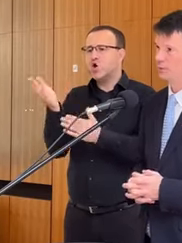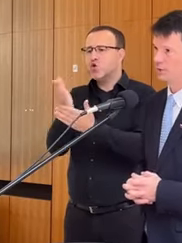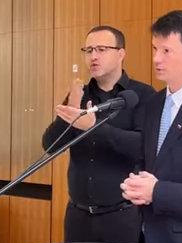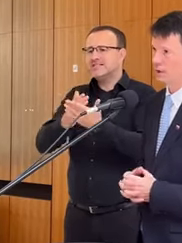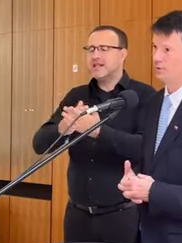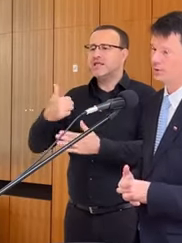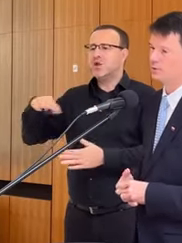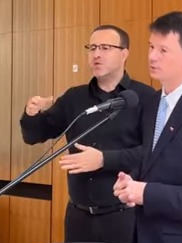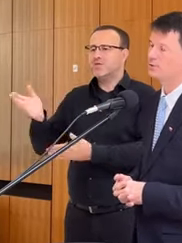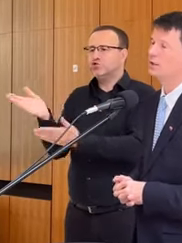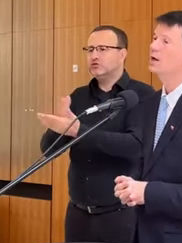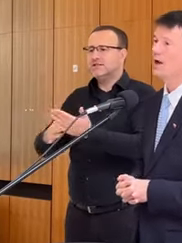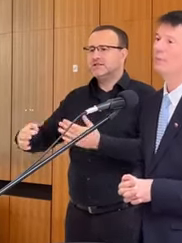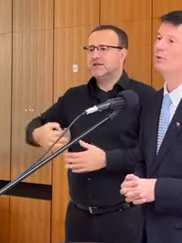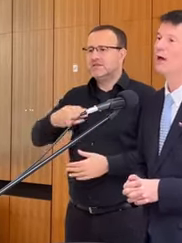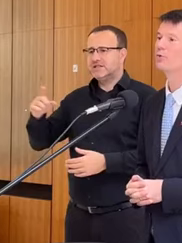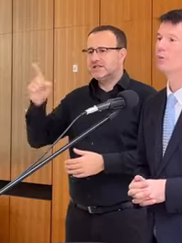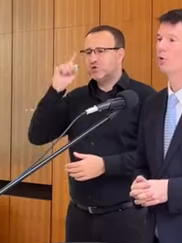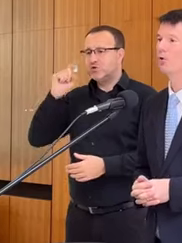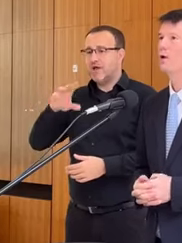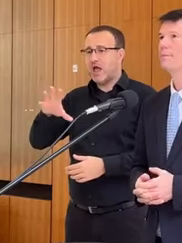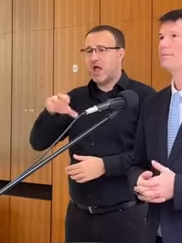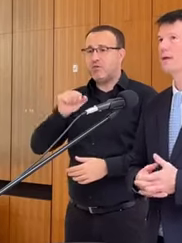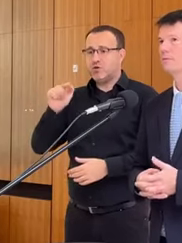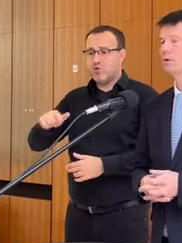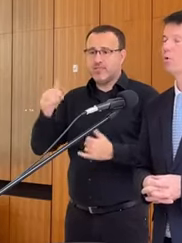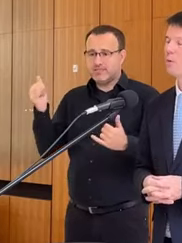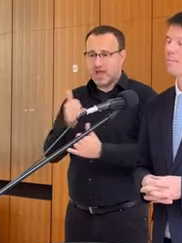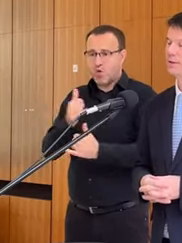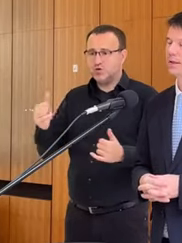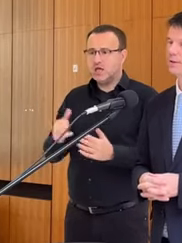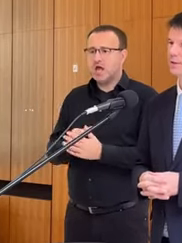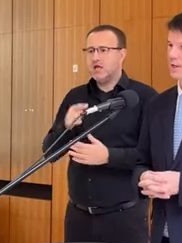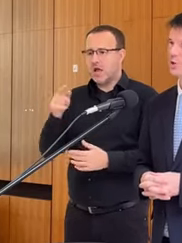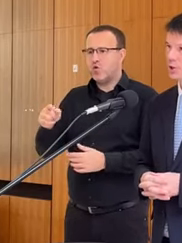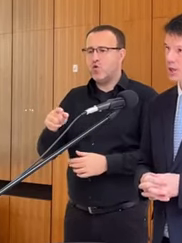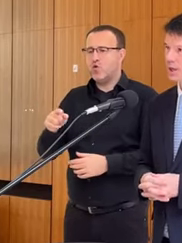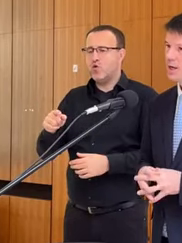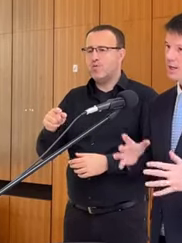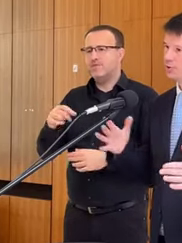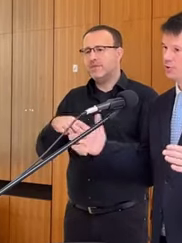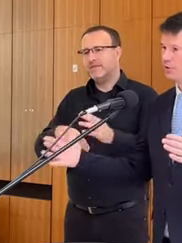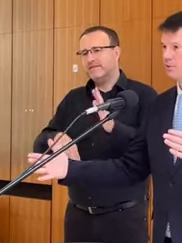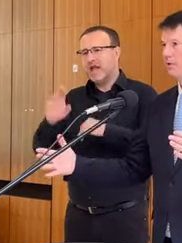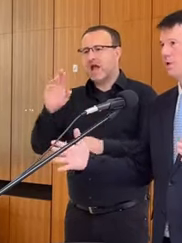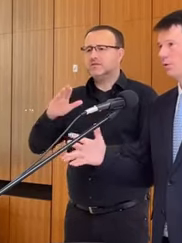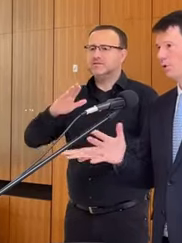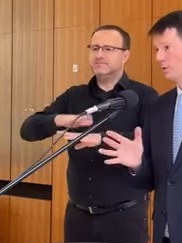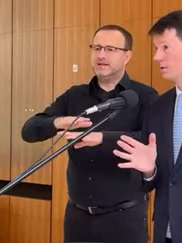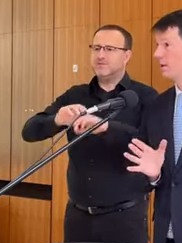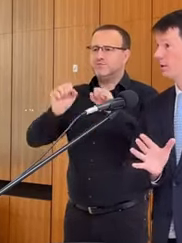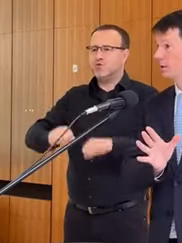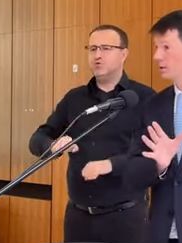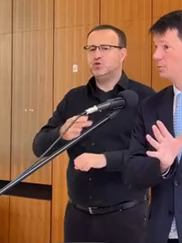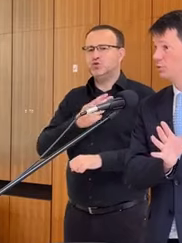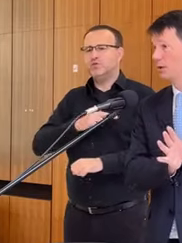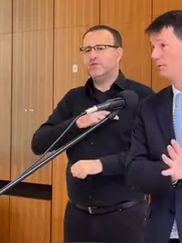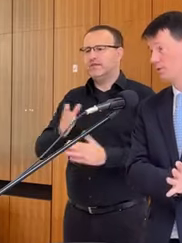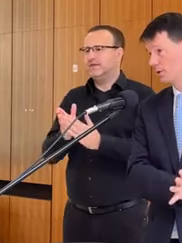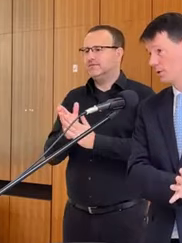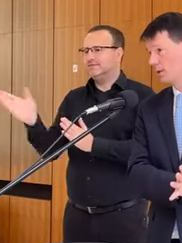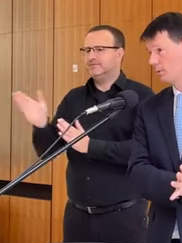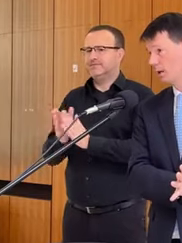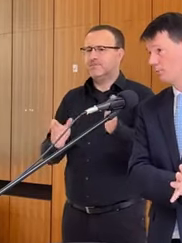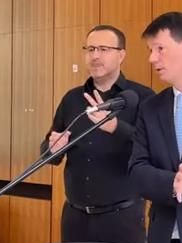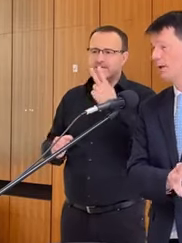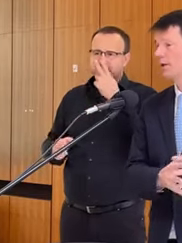do jednotlivých častí zdravotnej starostlivosti, aby to naozaj bolo, nazvime to, kompetentnejšie, keďže vidíme veľký rozdiel medzi napríklad tým, čo sa